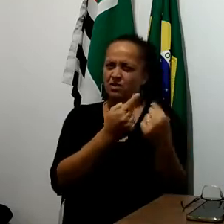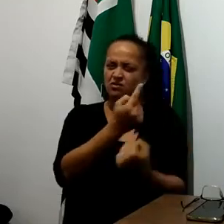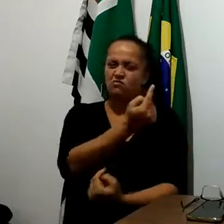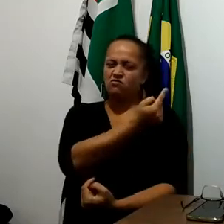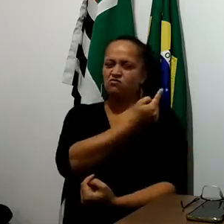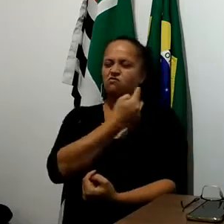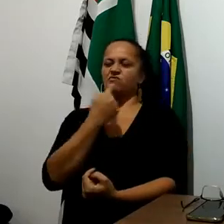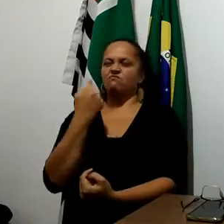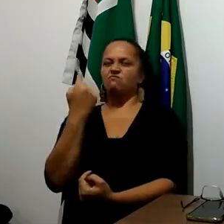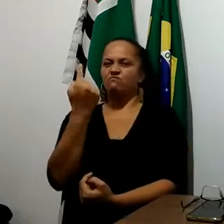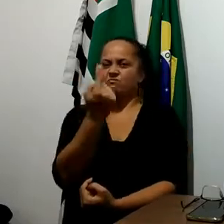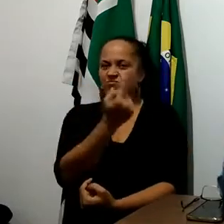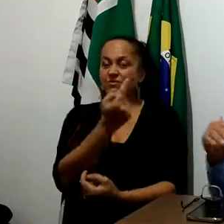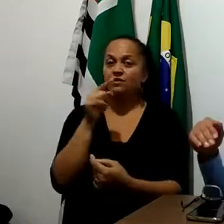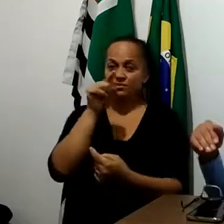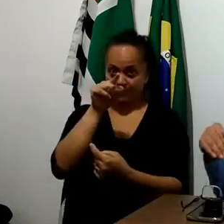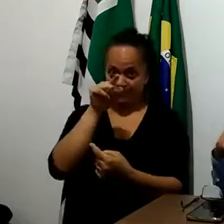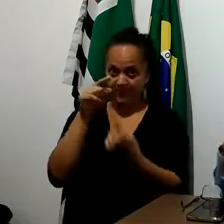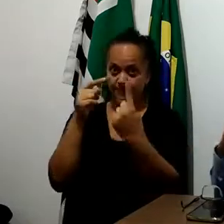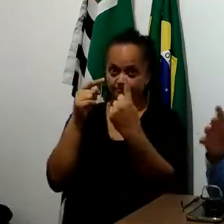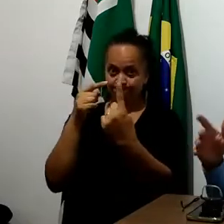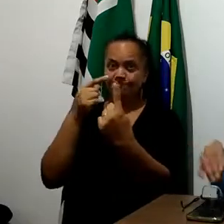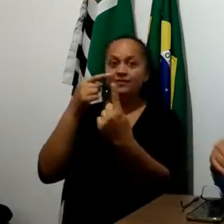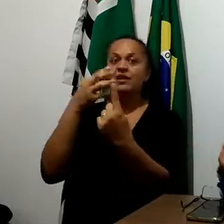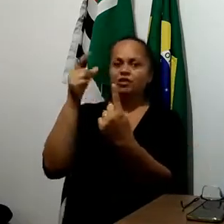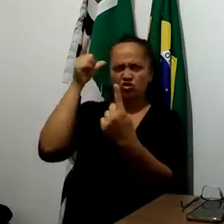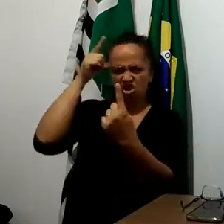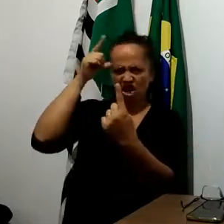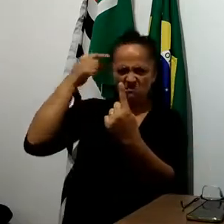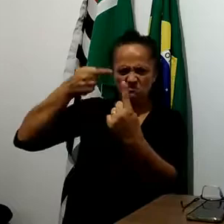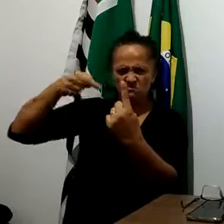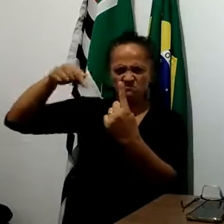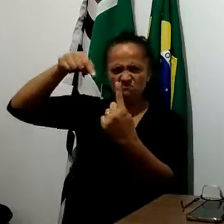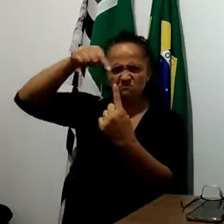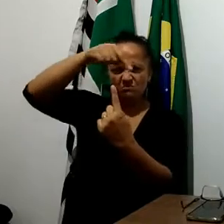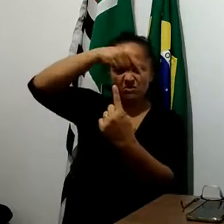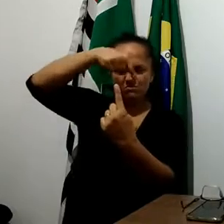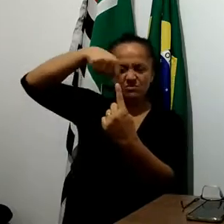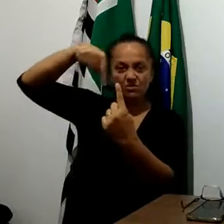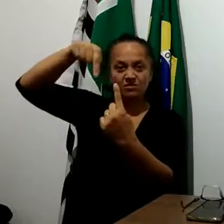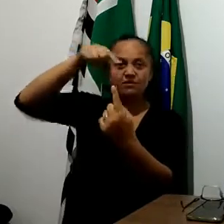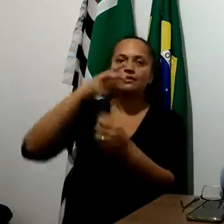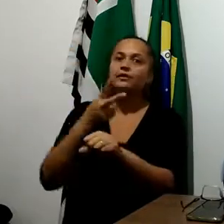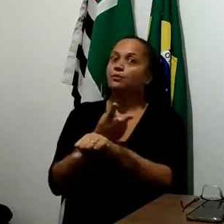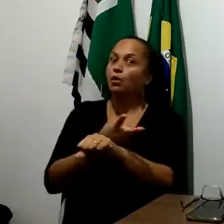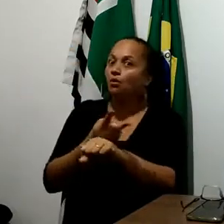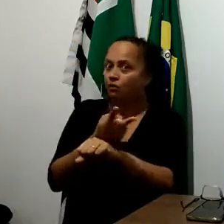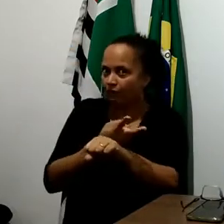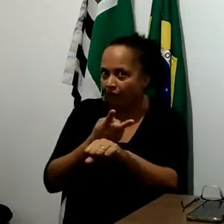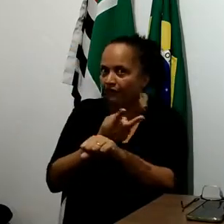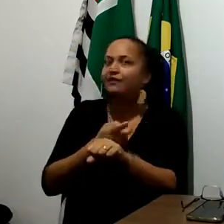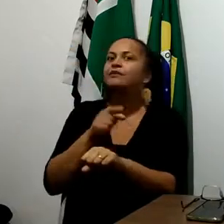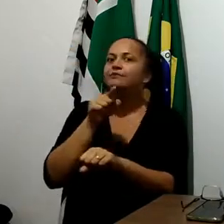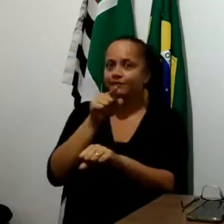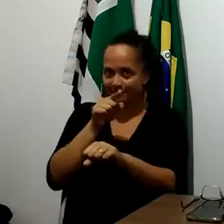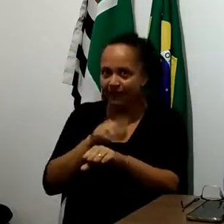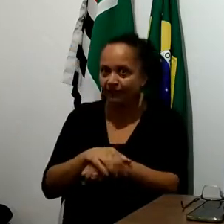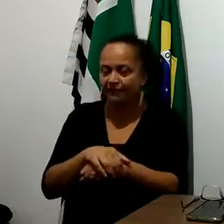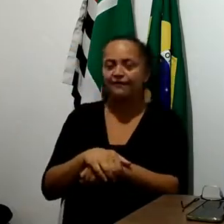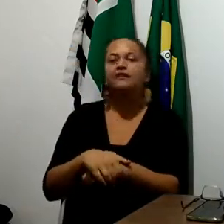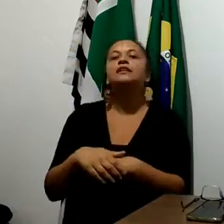leão. Ele fica ao nosso derredor, bramindo como um leão, buscando uma brecha, buscando